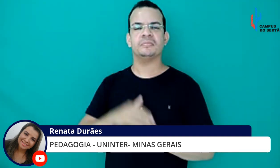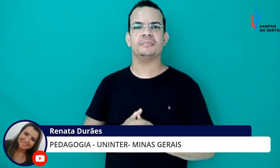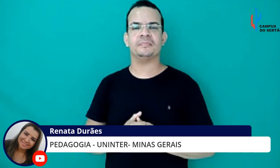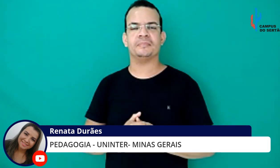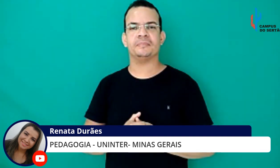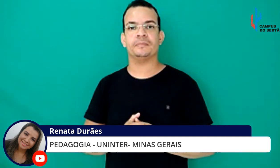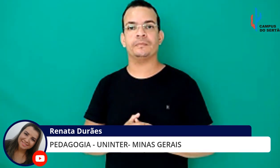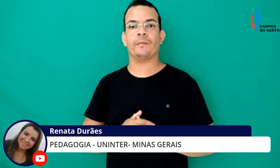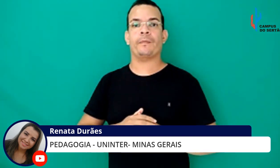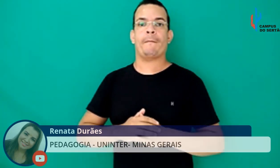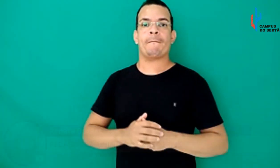Conheço Minas.